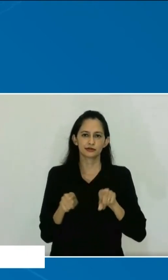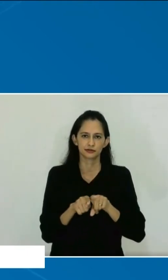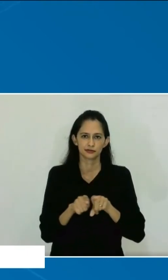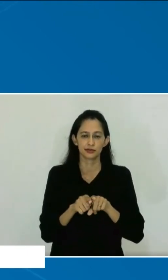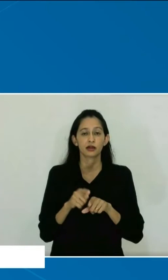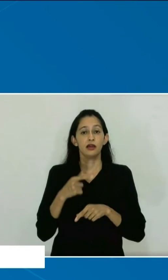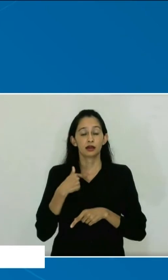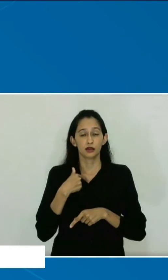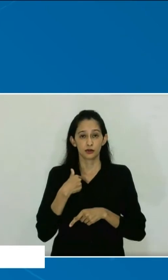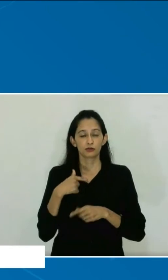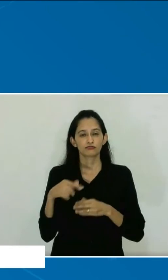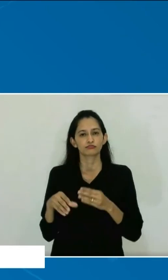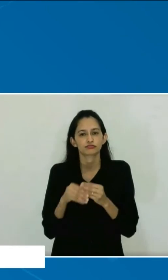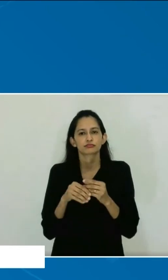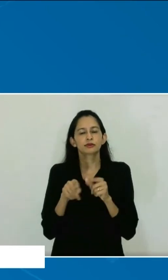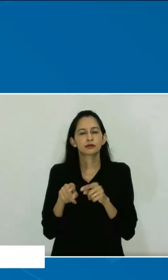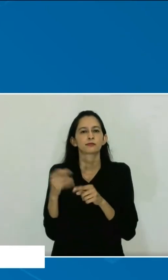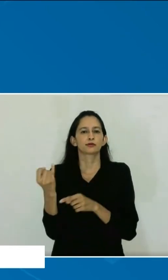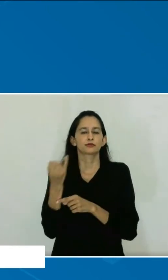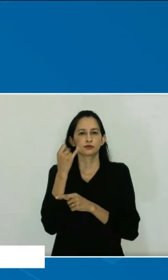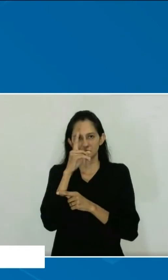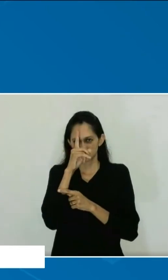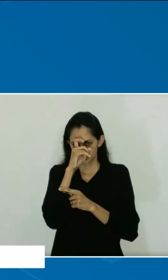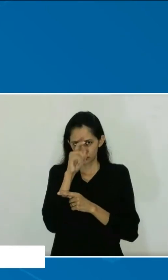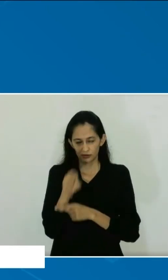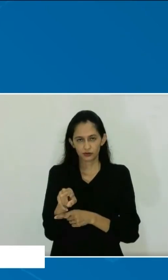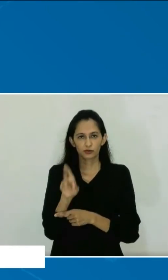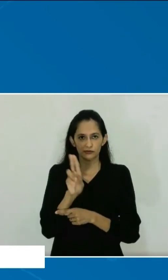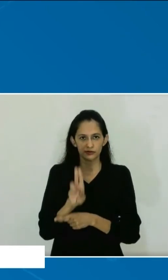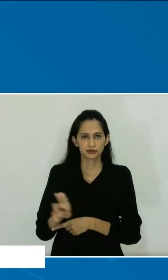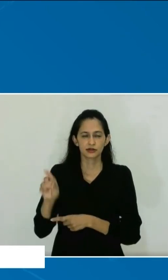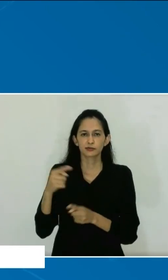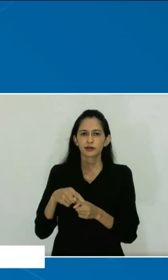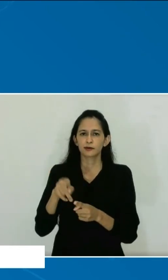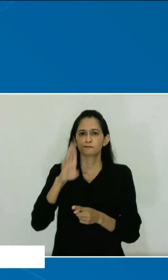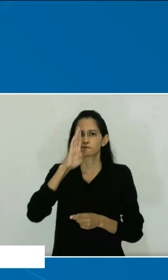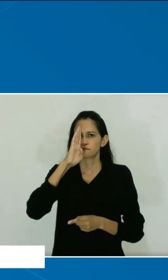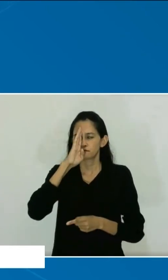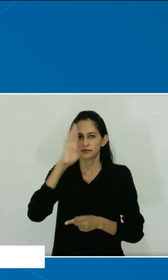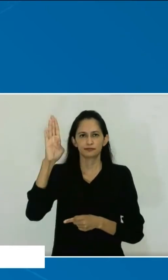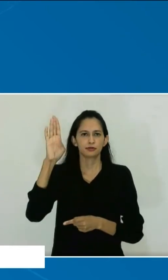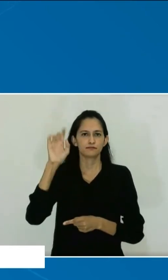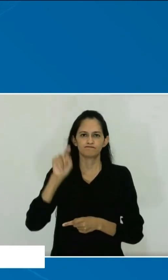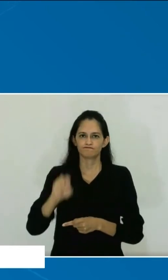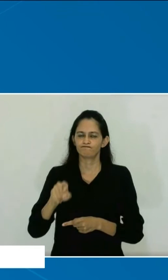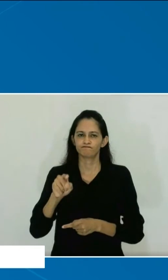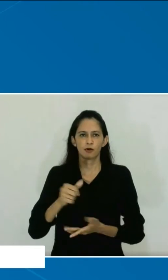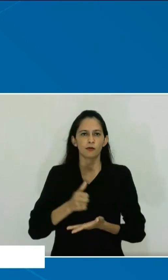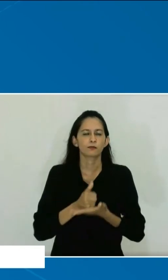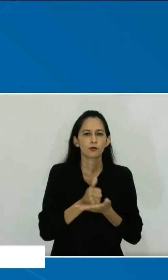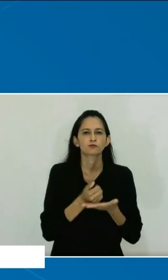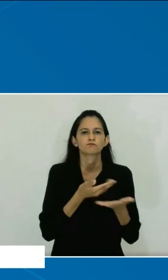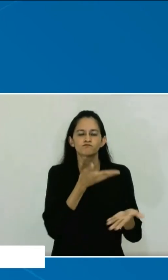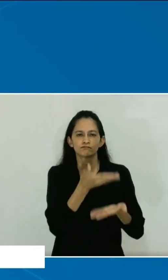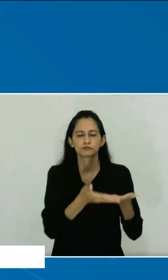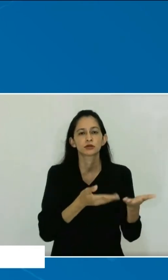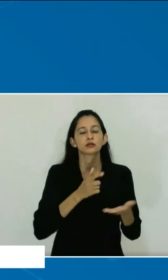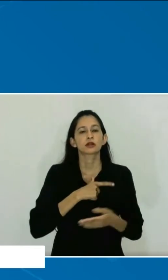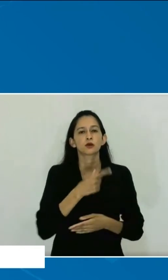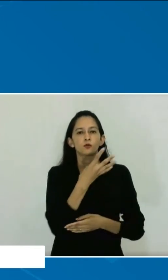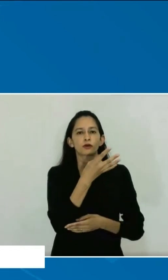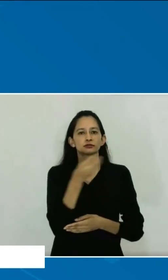essa referência ao Hospital Universitário porque ele tem sido chave, né, no enfrentamento dessa pandemia. É um hospital com 400